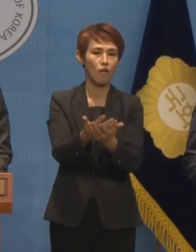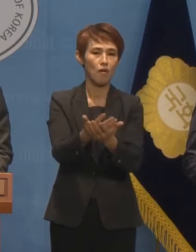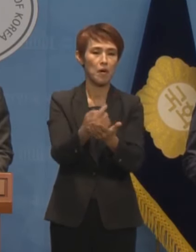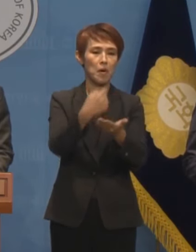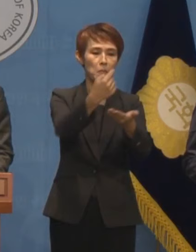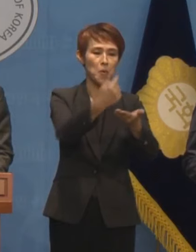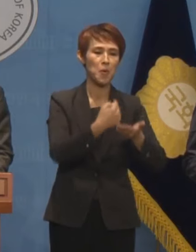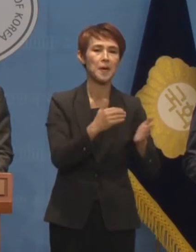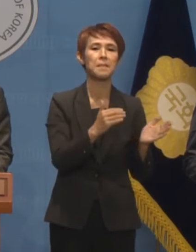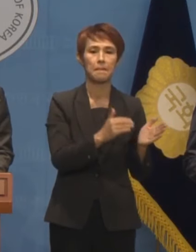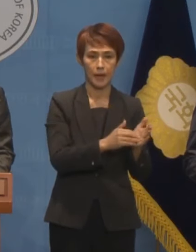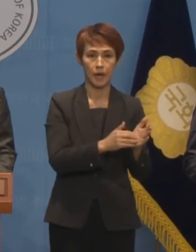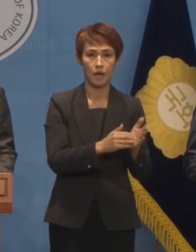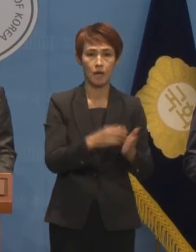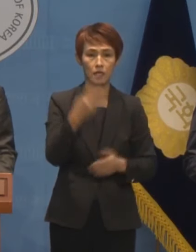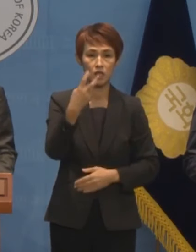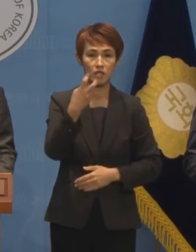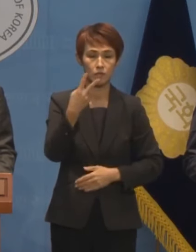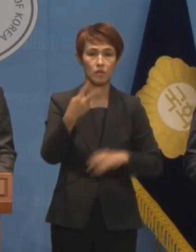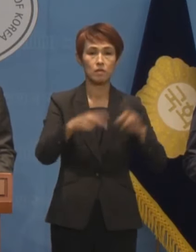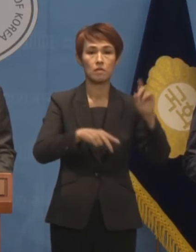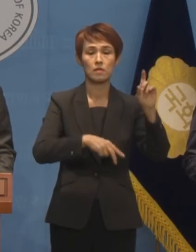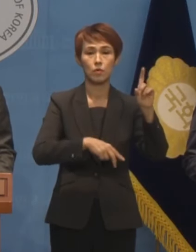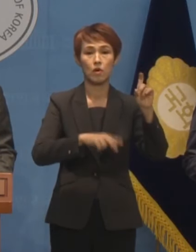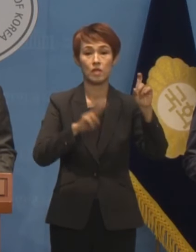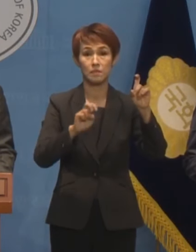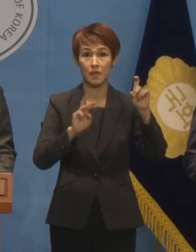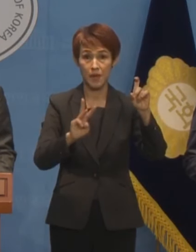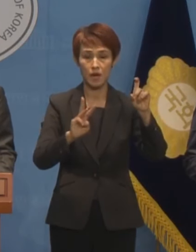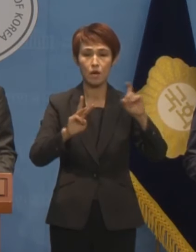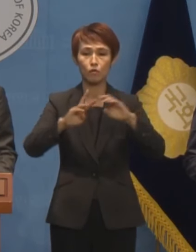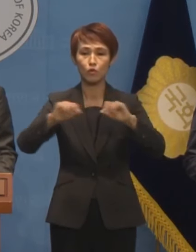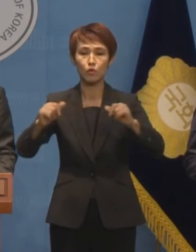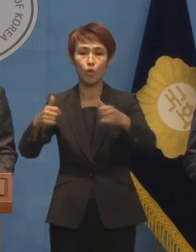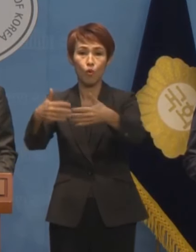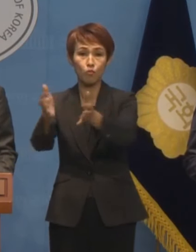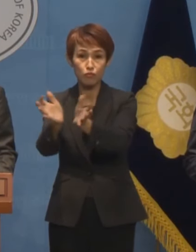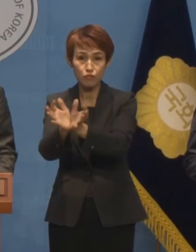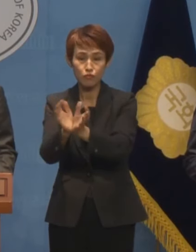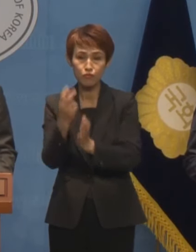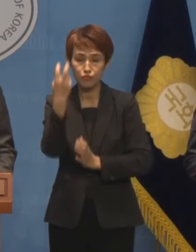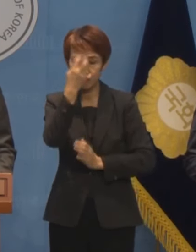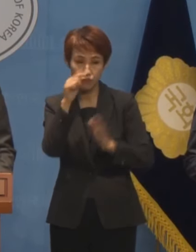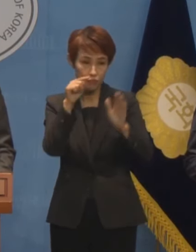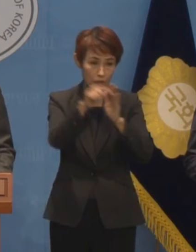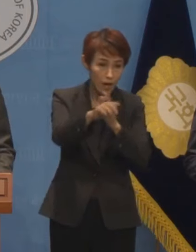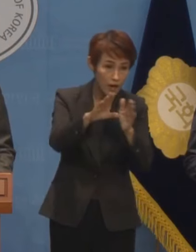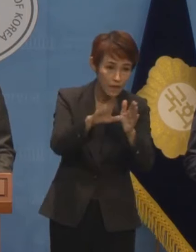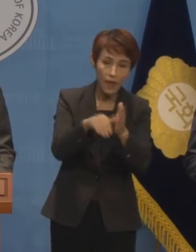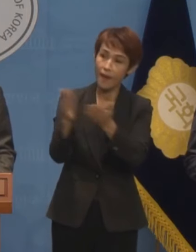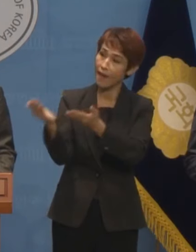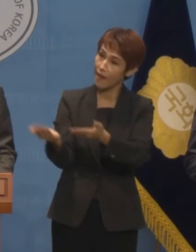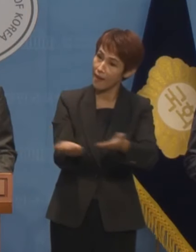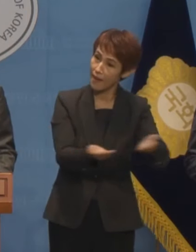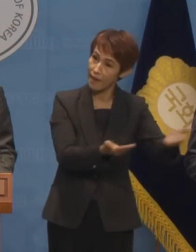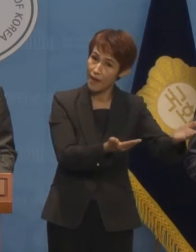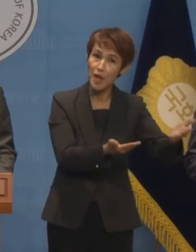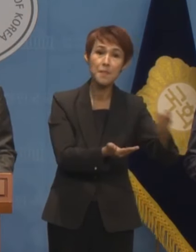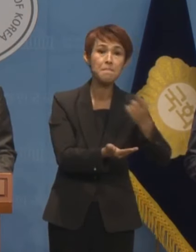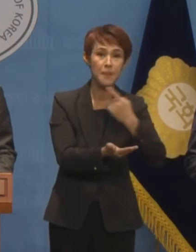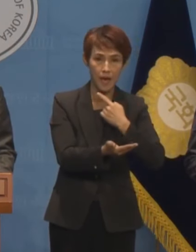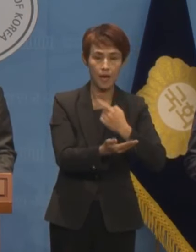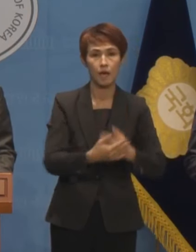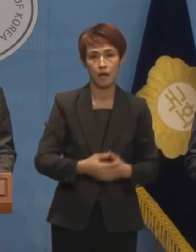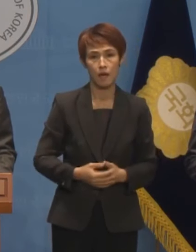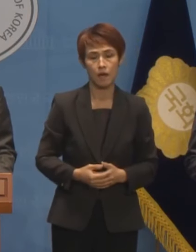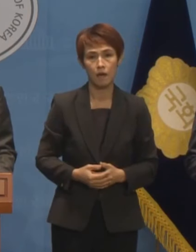보고받았고 2022년 11월 23일 국토부 실사단이 왔을 땐 직접 안내를 했으며